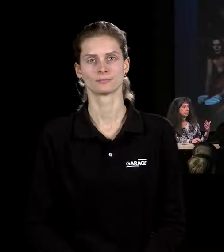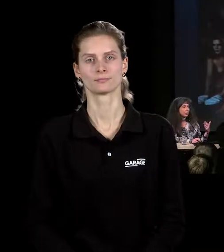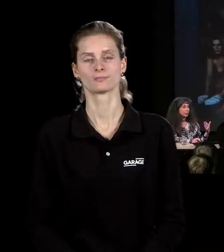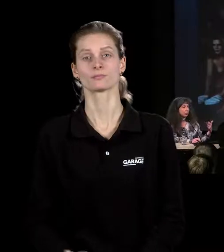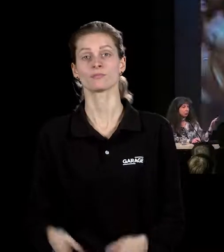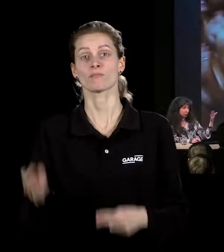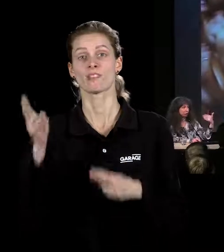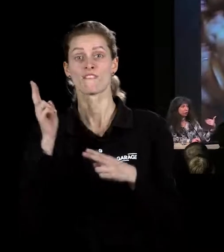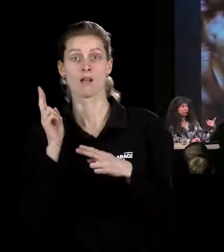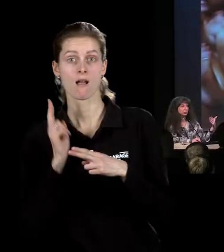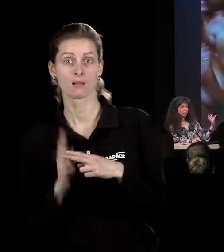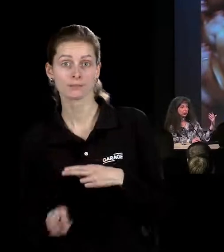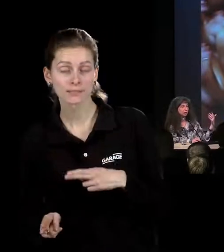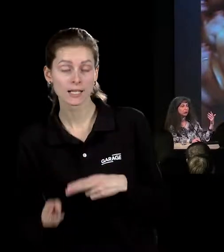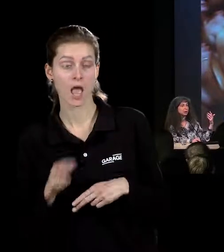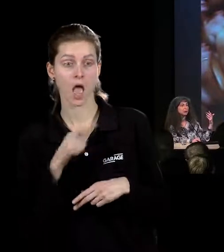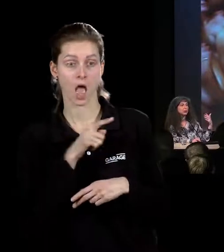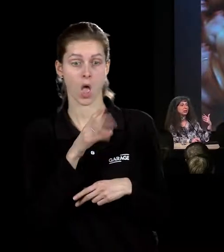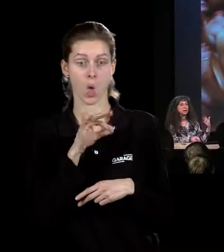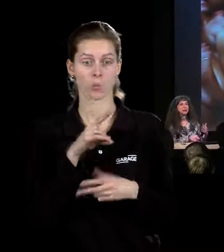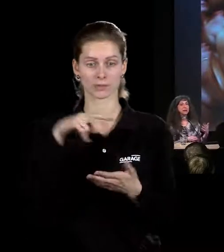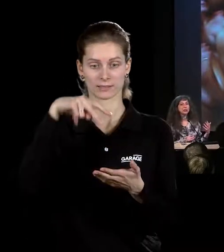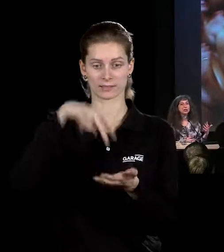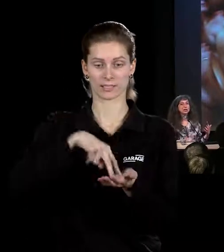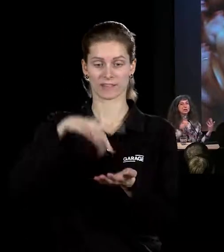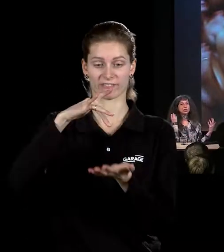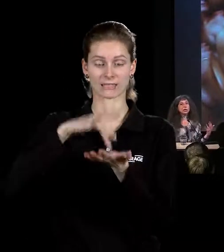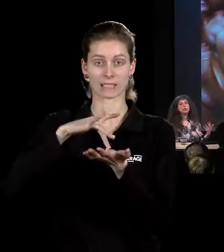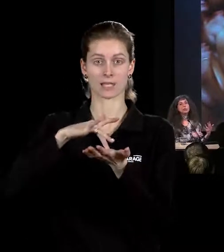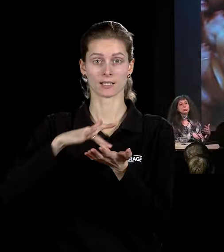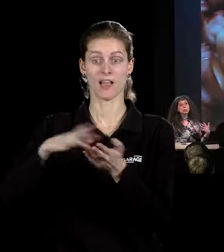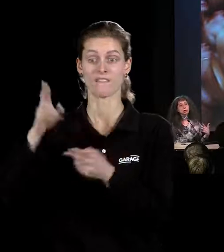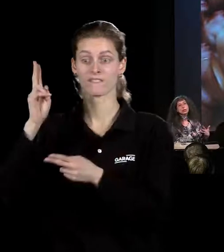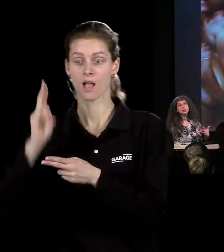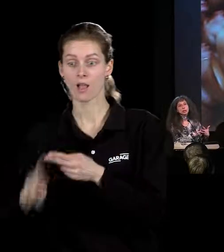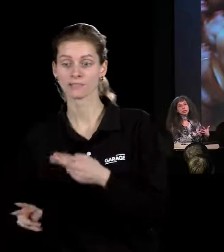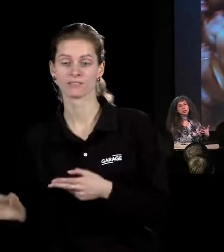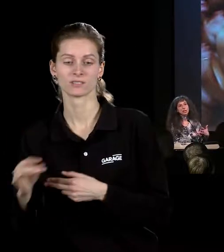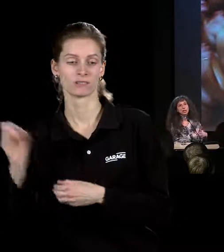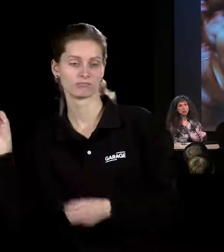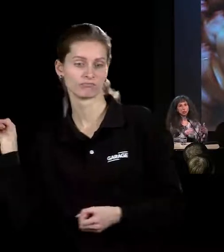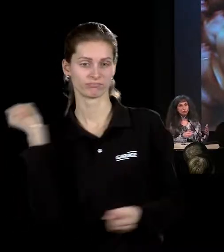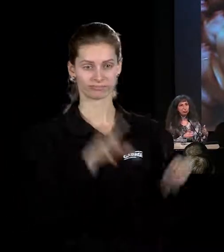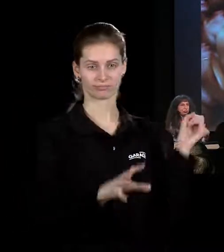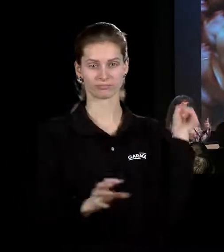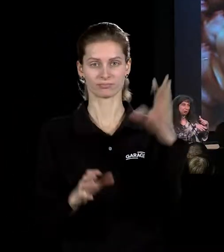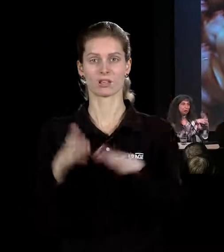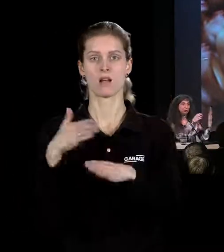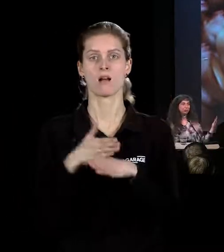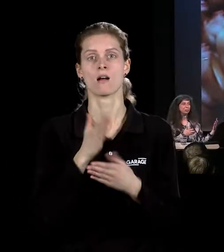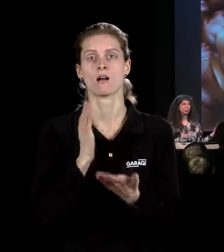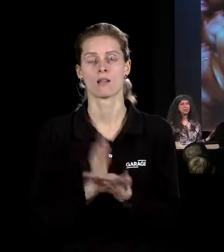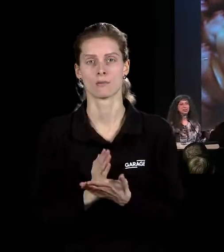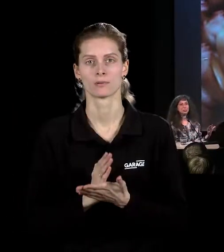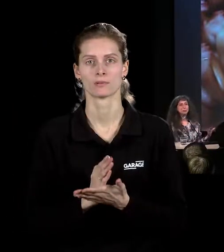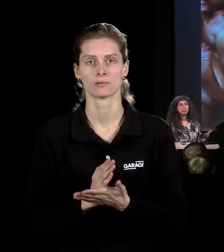они, и он присутствует в центре, и в конце этой акции все они швыряют в него куски хлеба, после чего идет